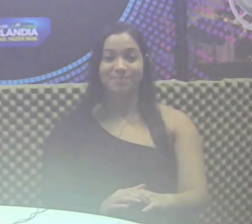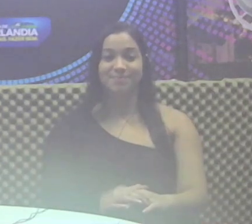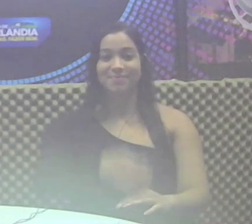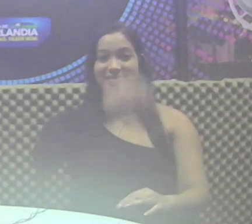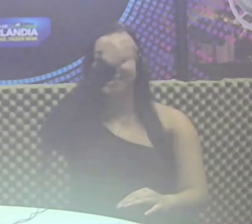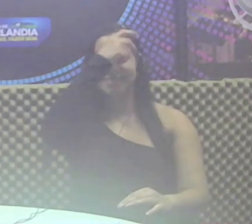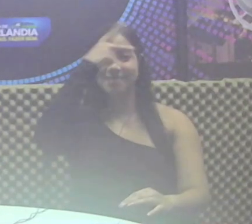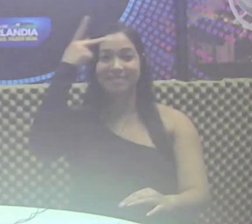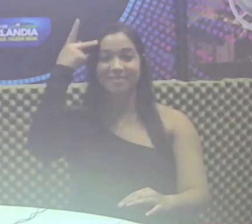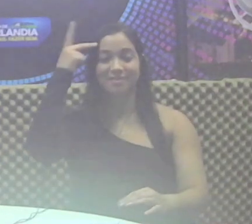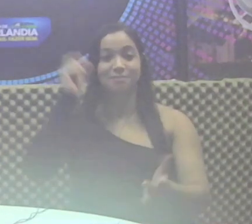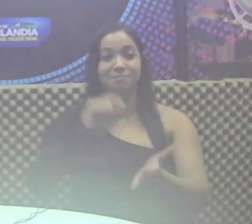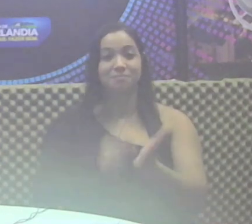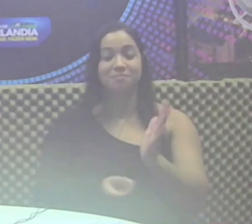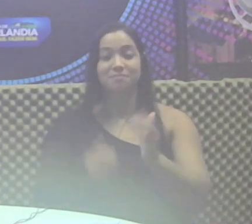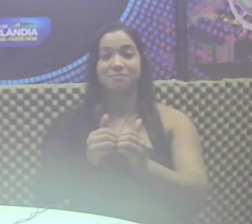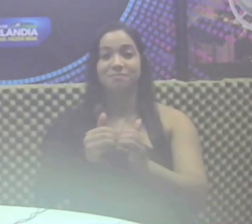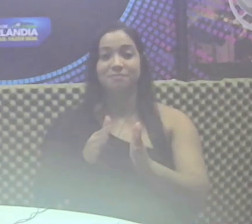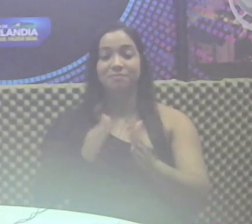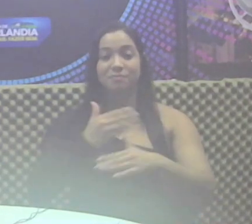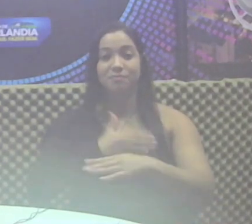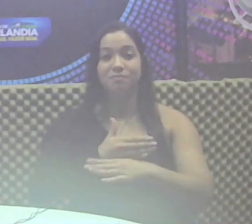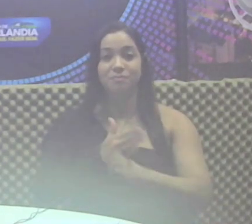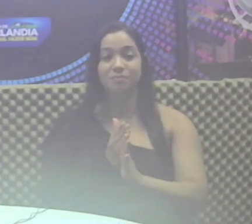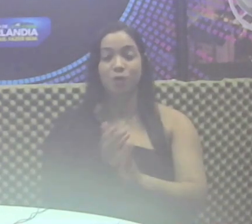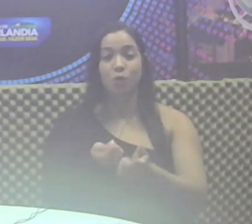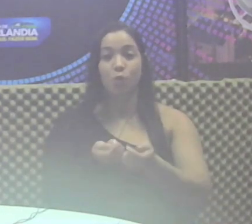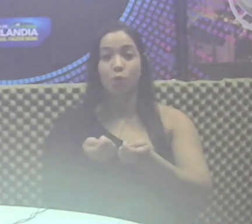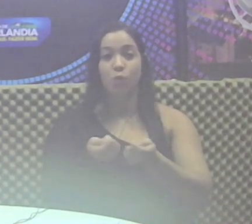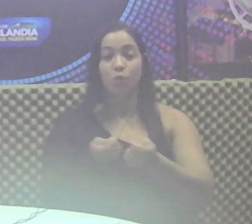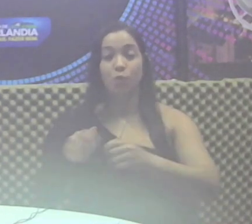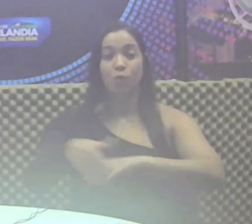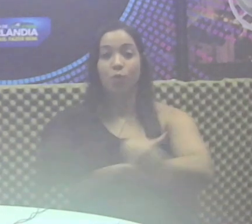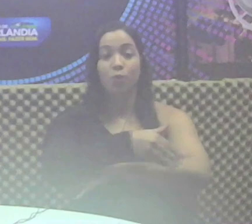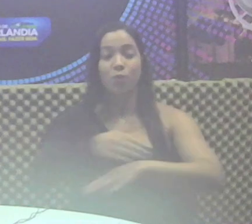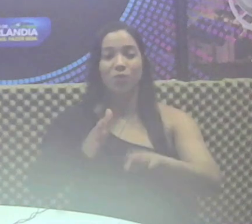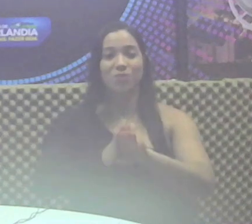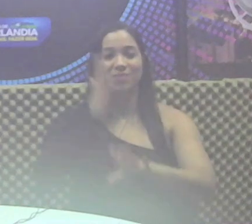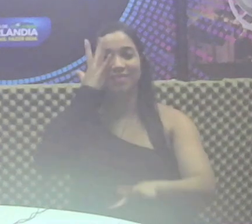Prefeitura recebe inscrições para regularização de comércio ambulante até amanhã.